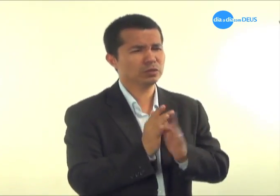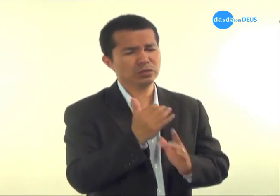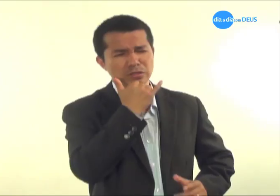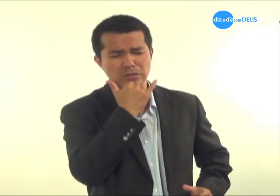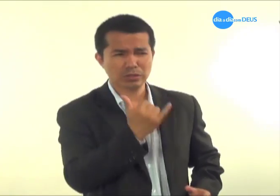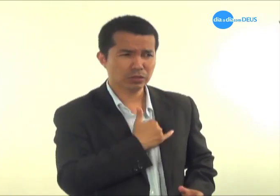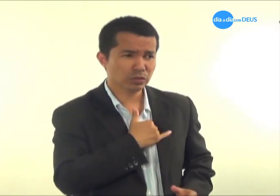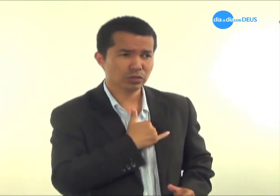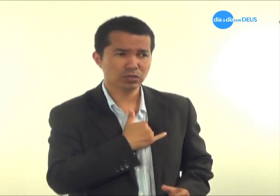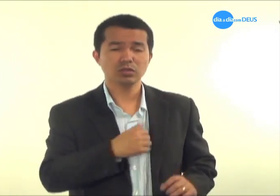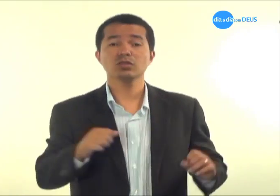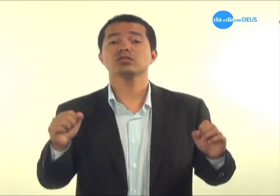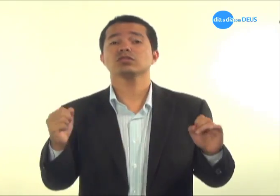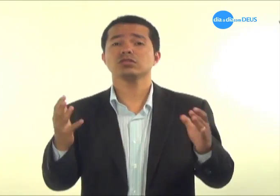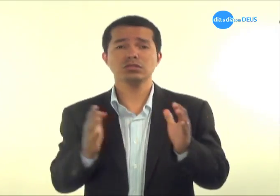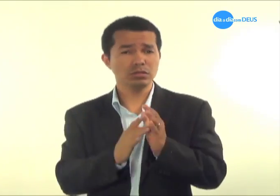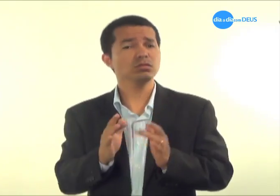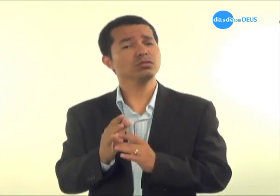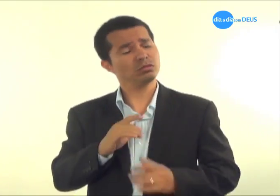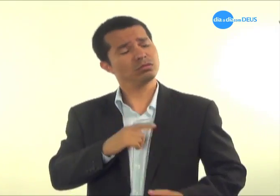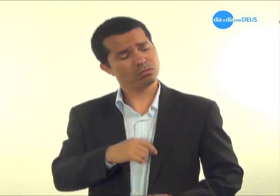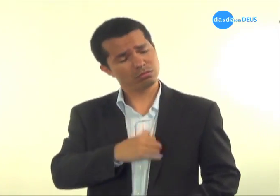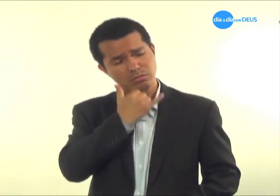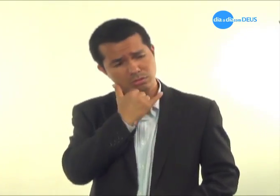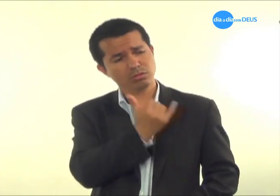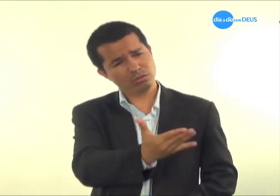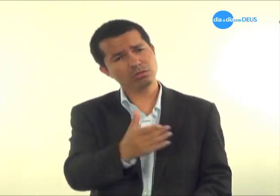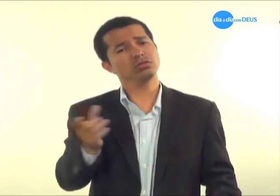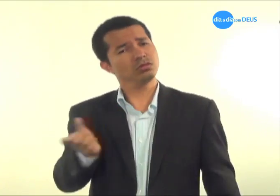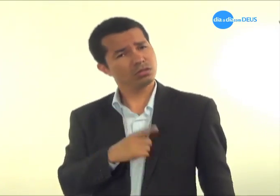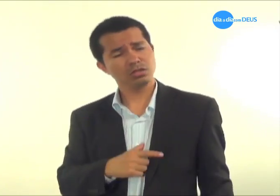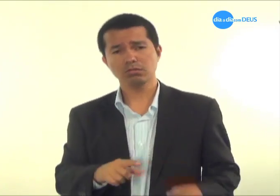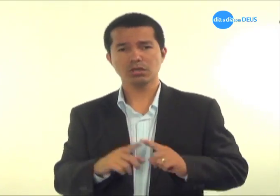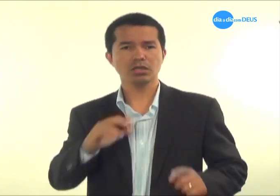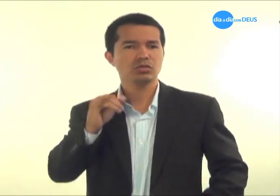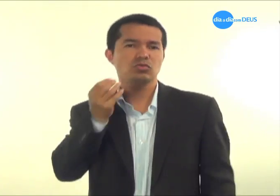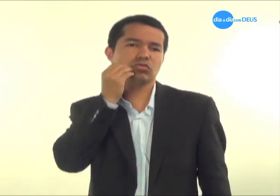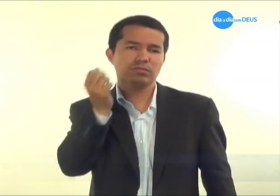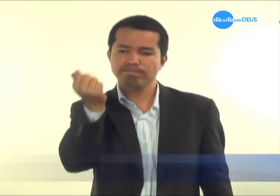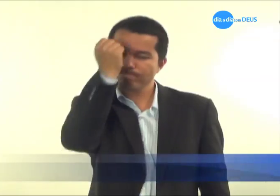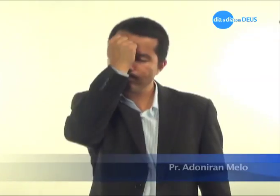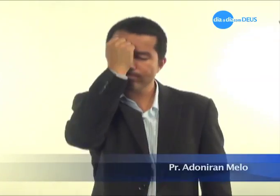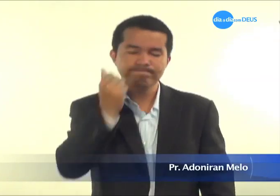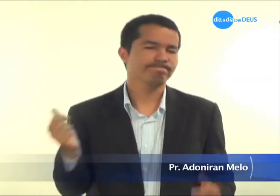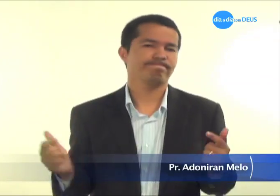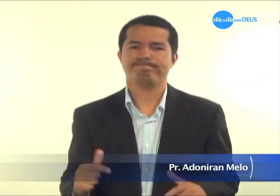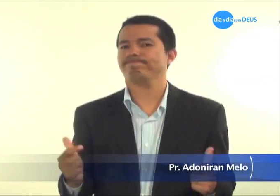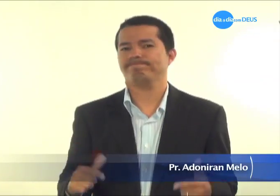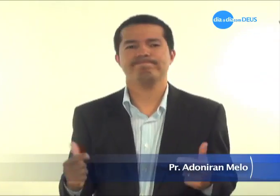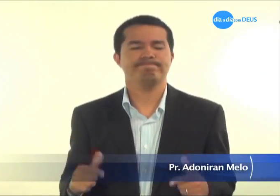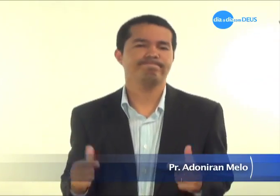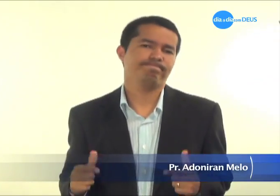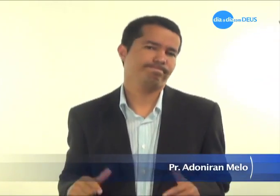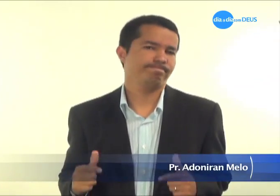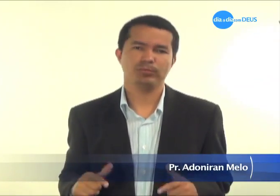mim, Jesus ia receber o 12º discípulo no meio de todos os outros e dizer: entra aqui,